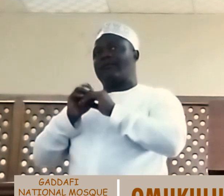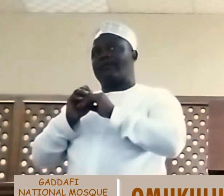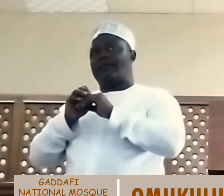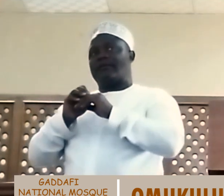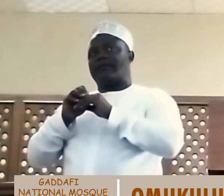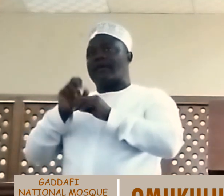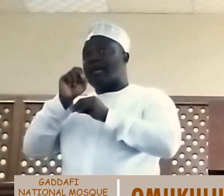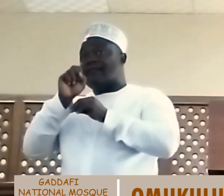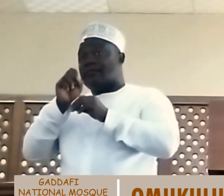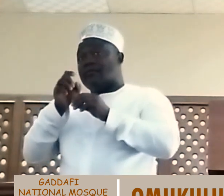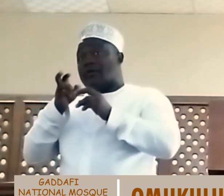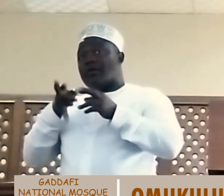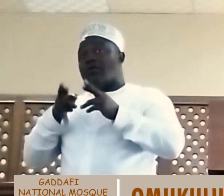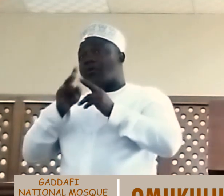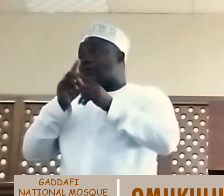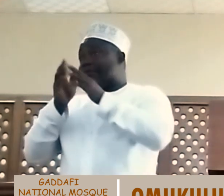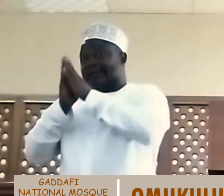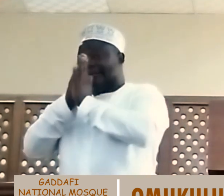يذكر به